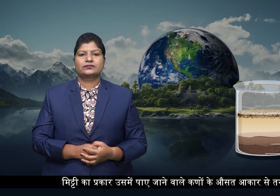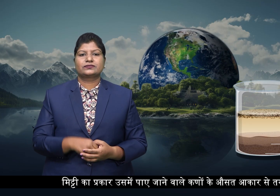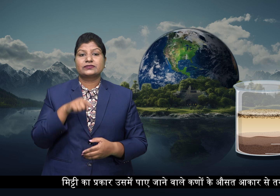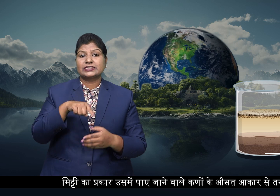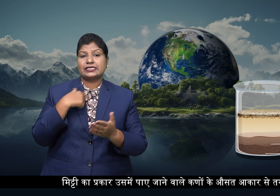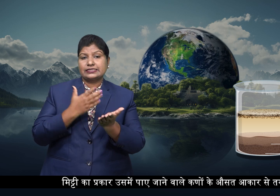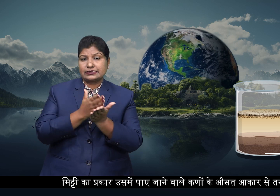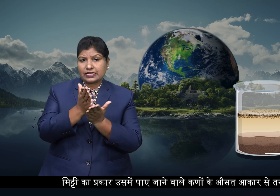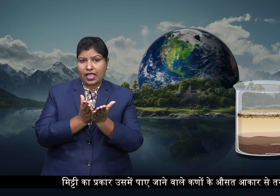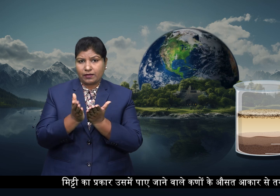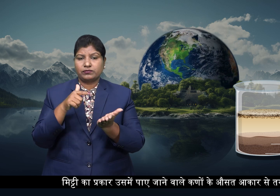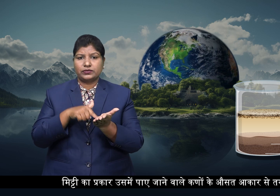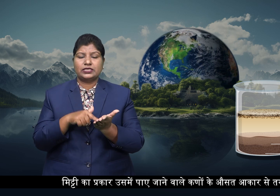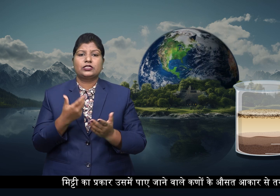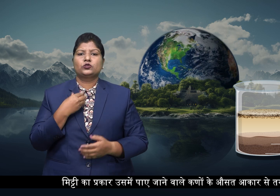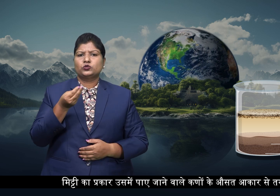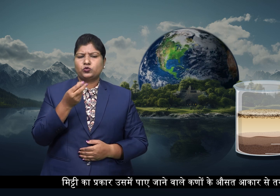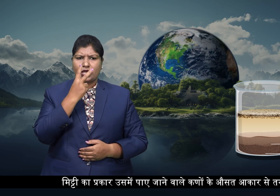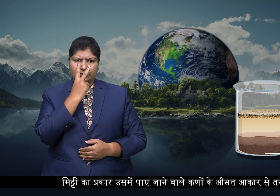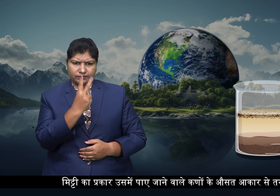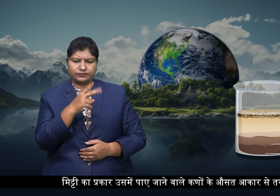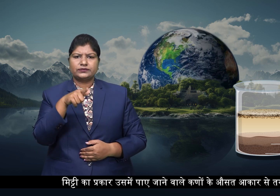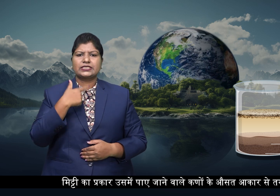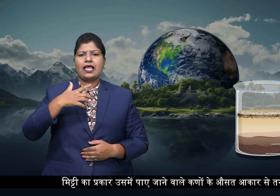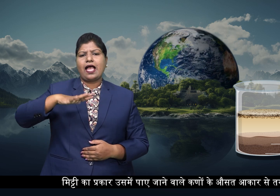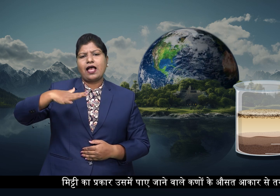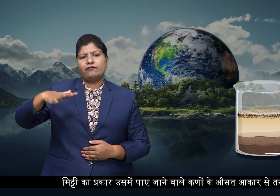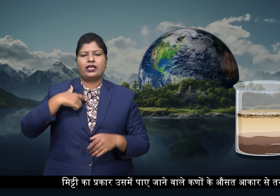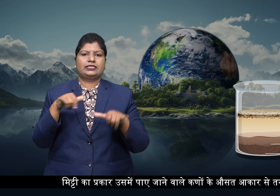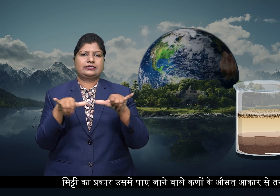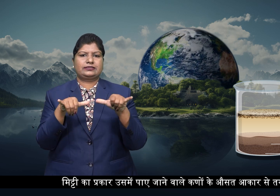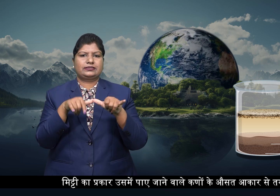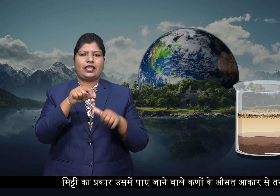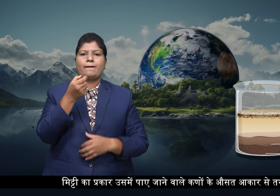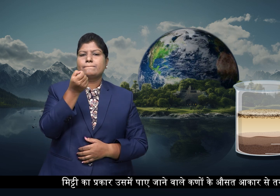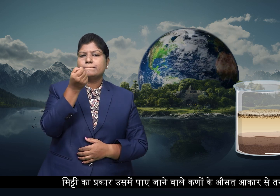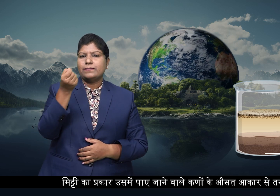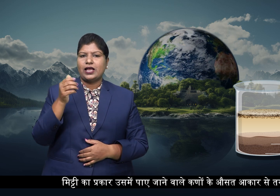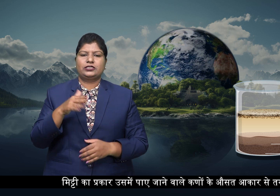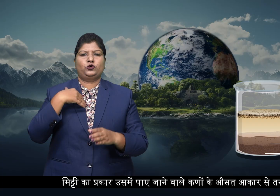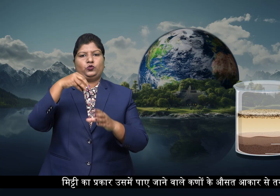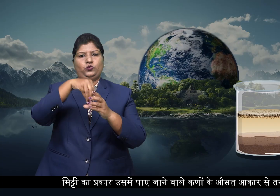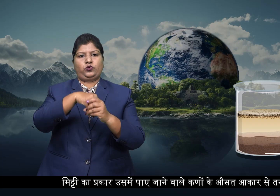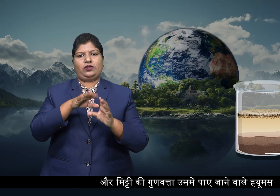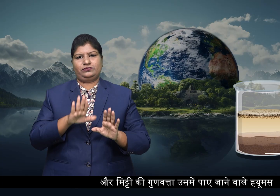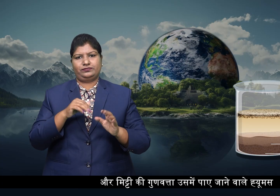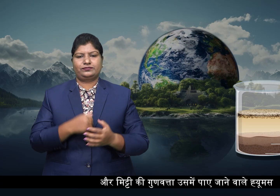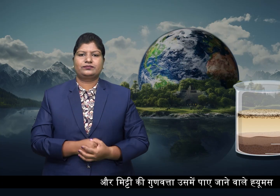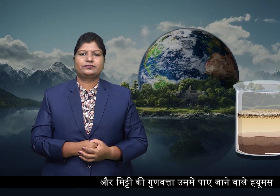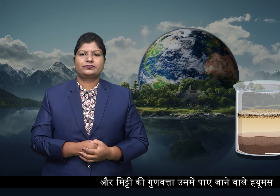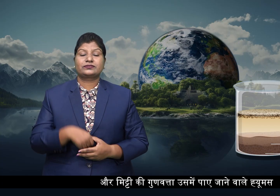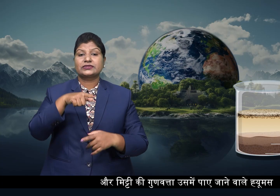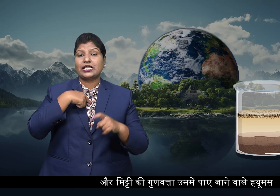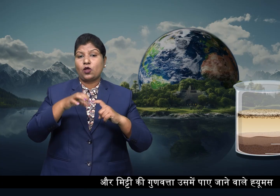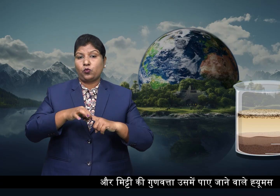मिट्टी का प्रकार उसमें पाए जाने वाले कणों के औसत आकार से तय होता है और